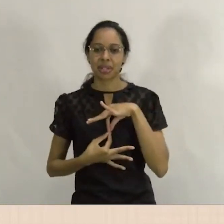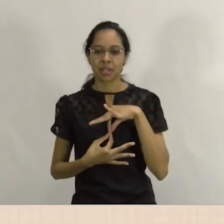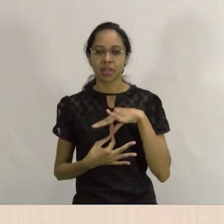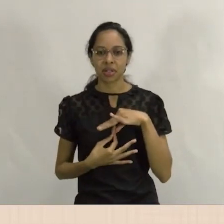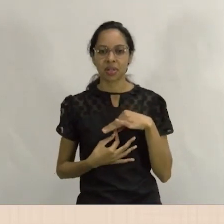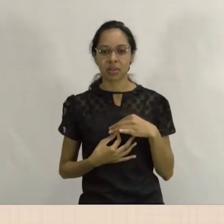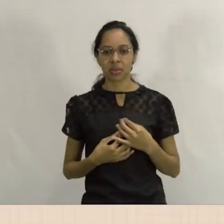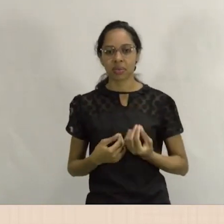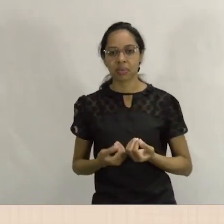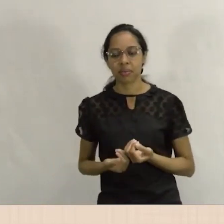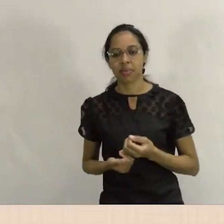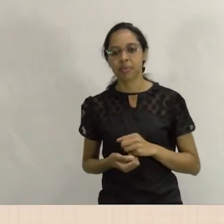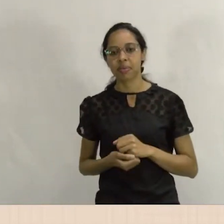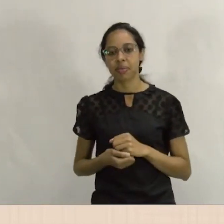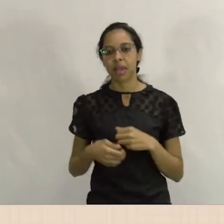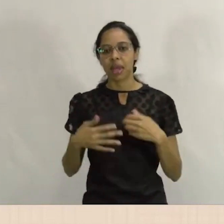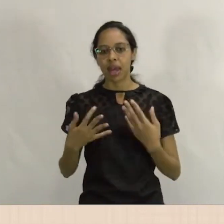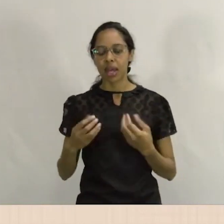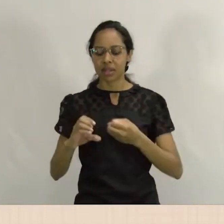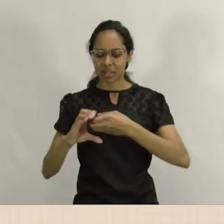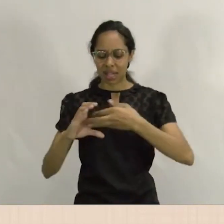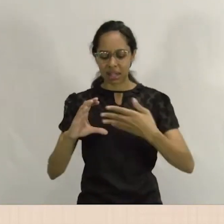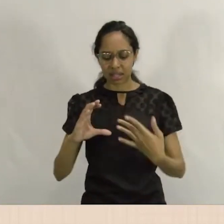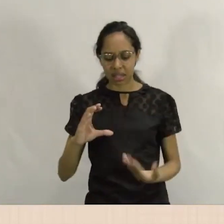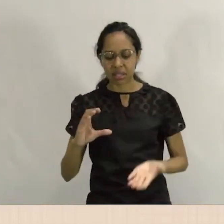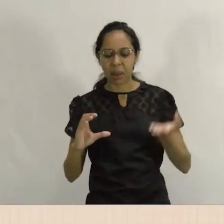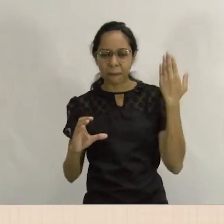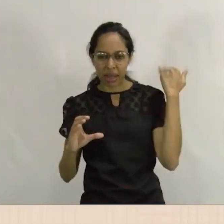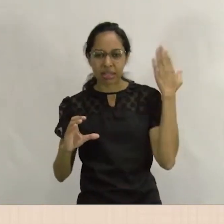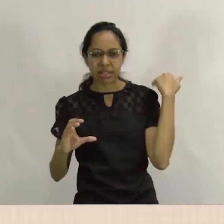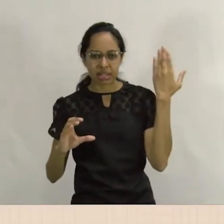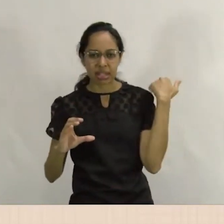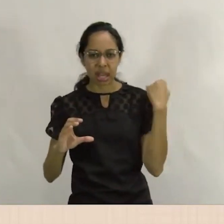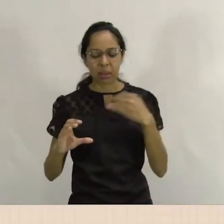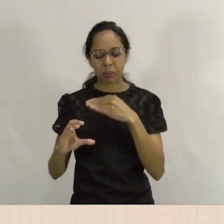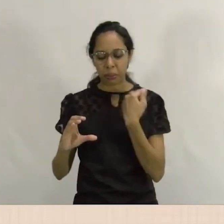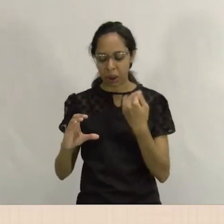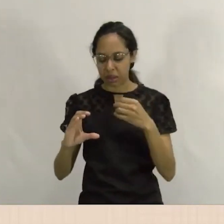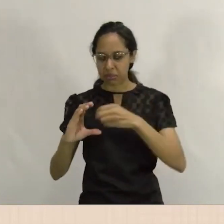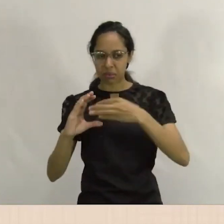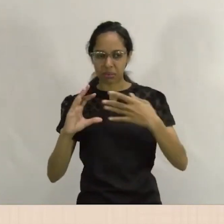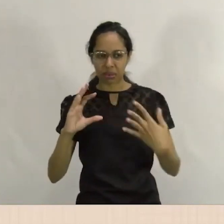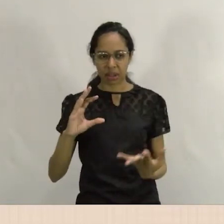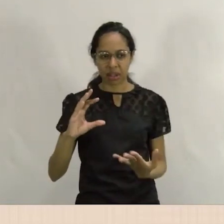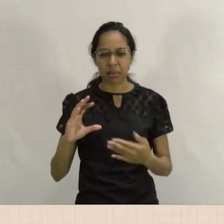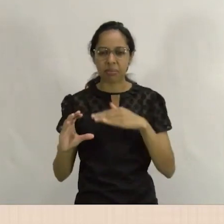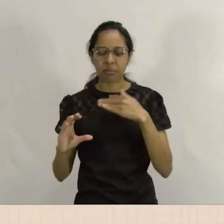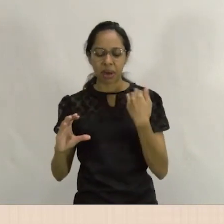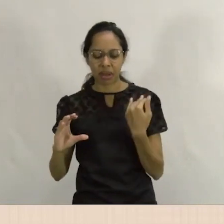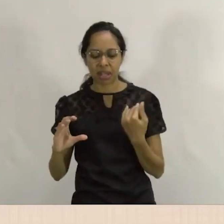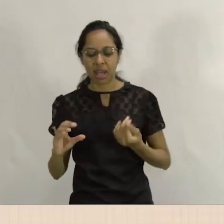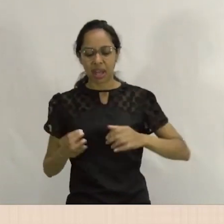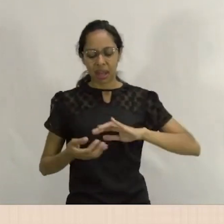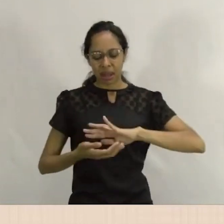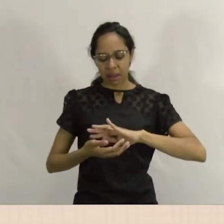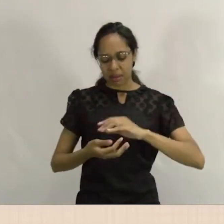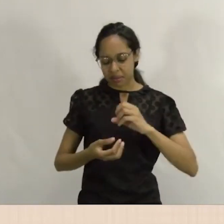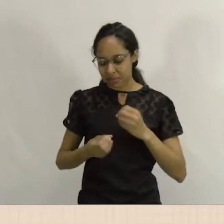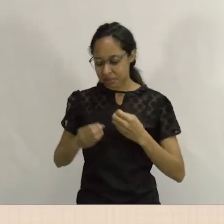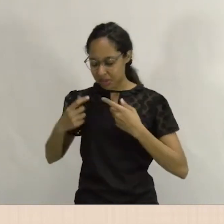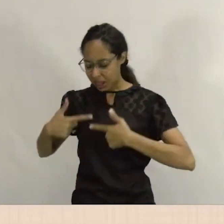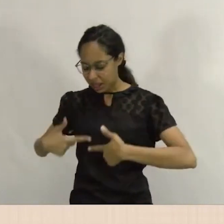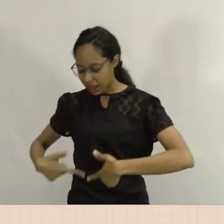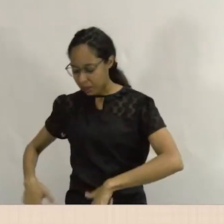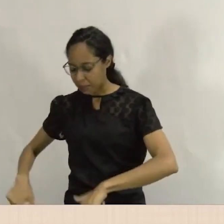E está removendo o lixo, removendo os resíduos, removendo